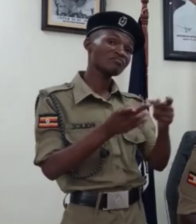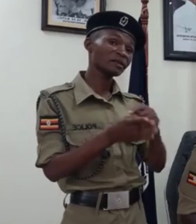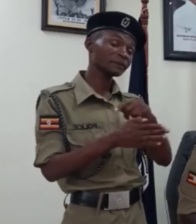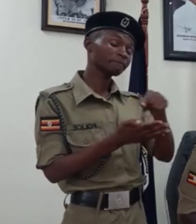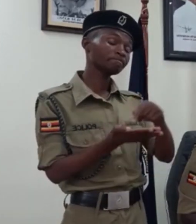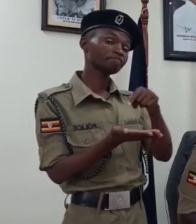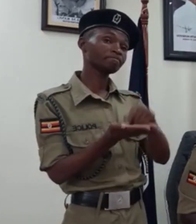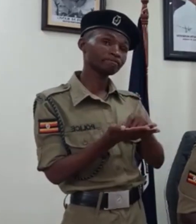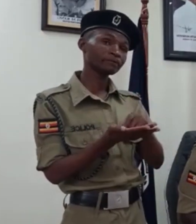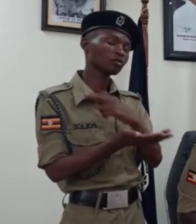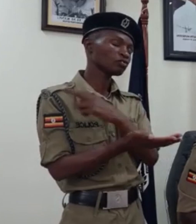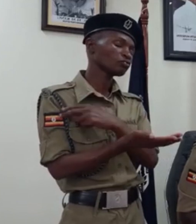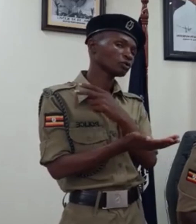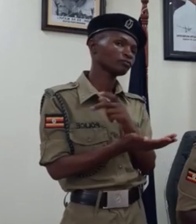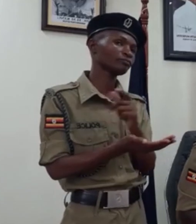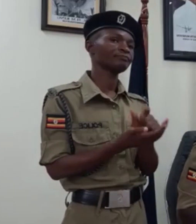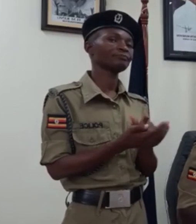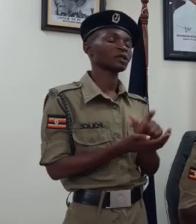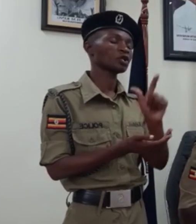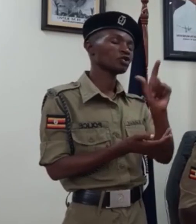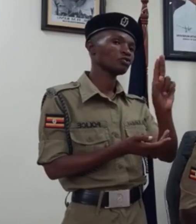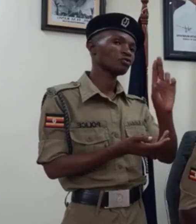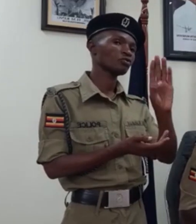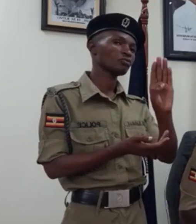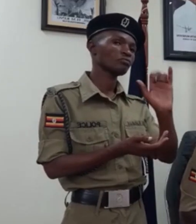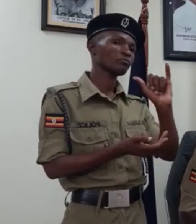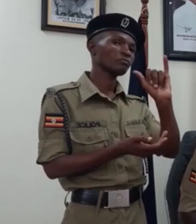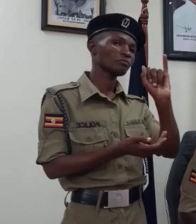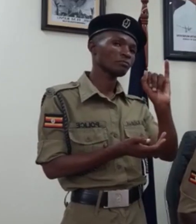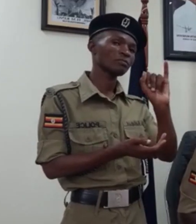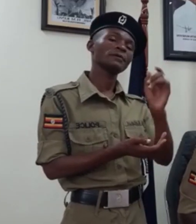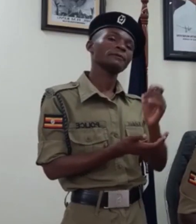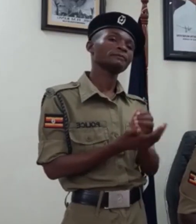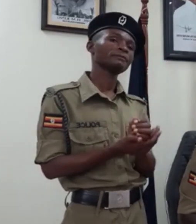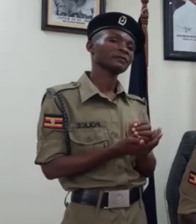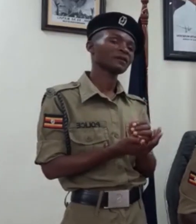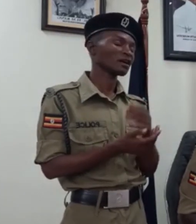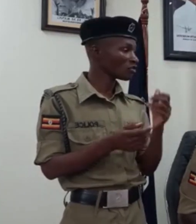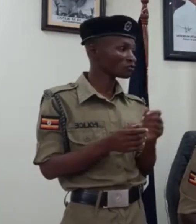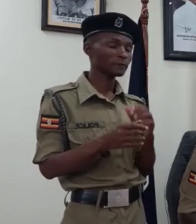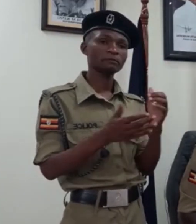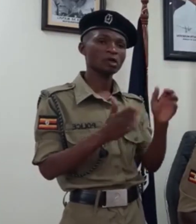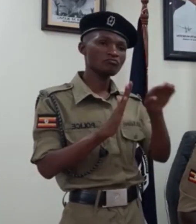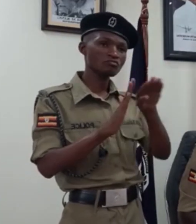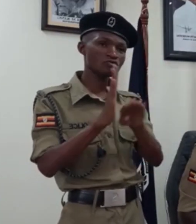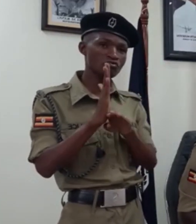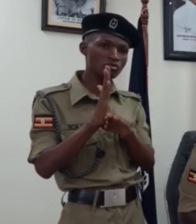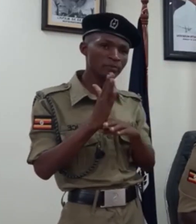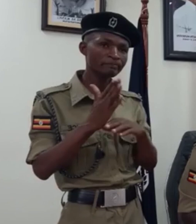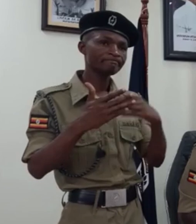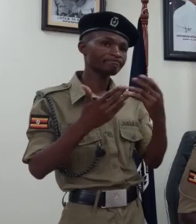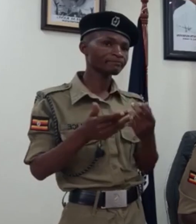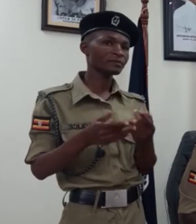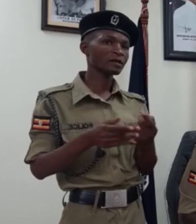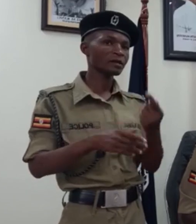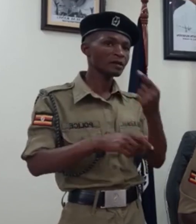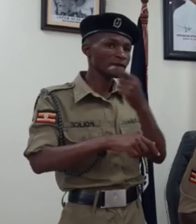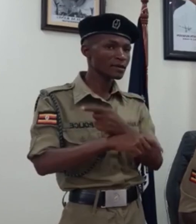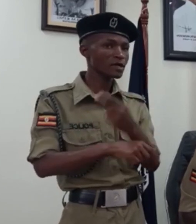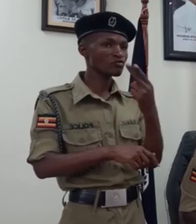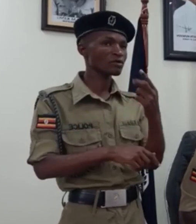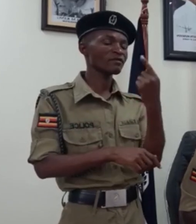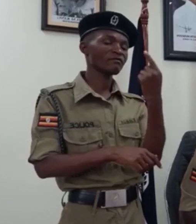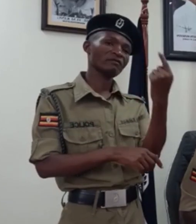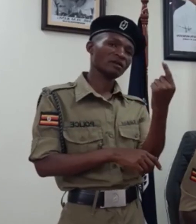ategeeza omusawo we ow'amagumba ajjanjaba yali ajjanjaba eggumba eryo ku Ruby Medical Center